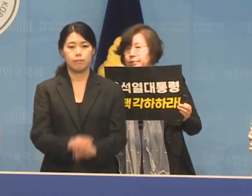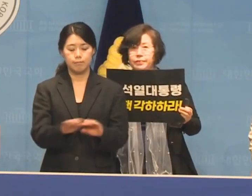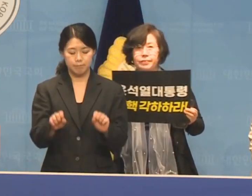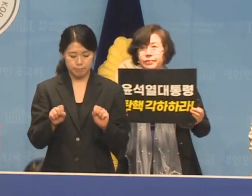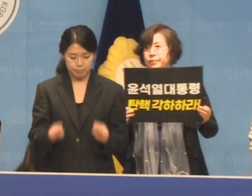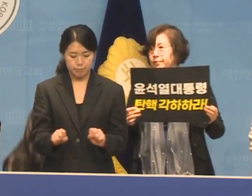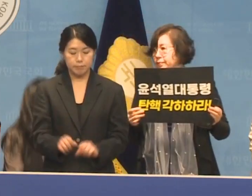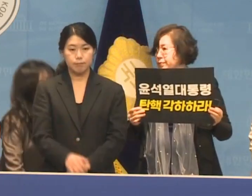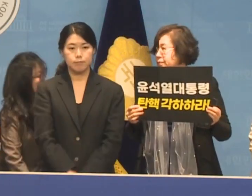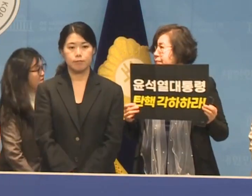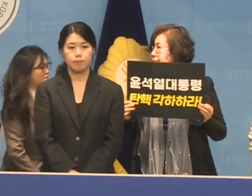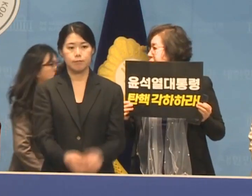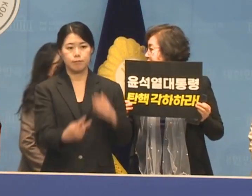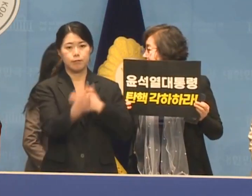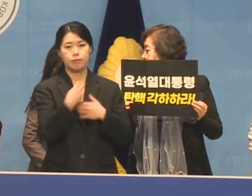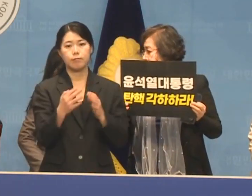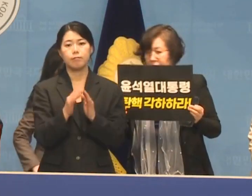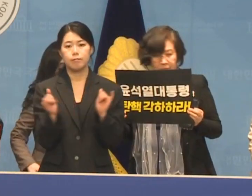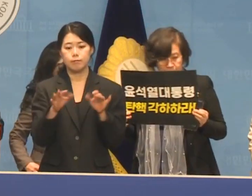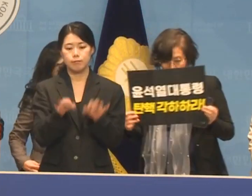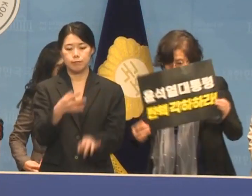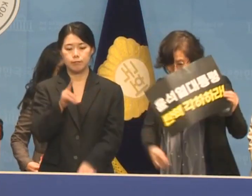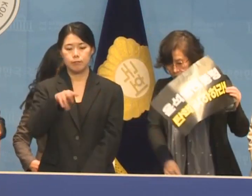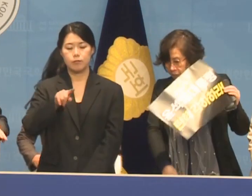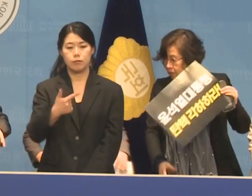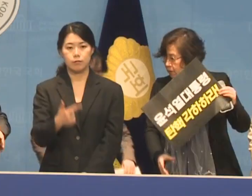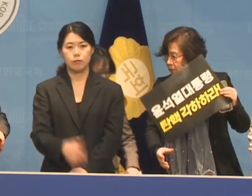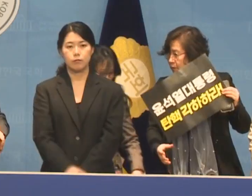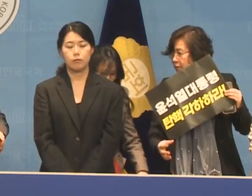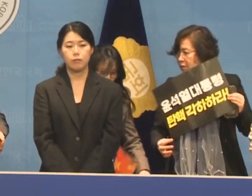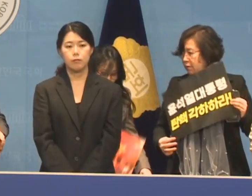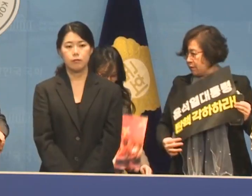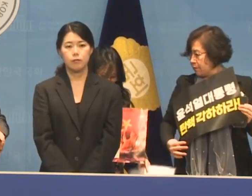안녕하십니까. 탈북자 김태선입니다.